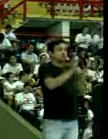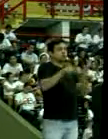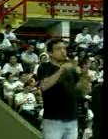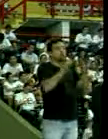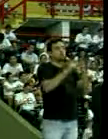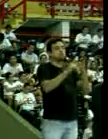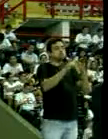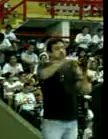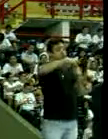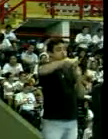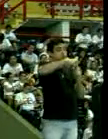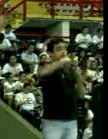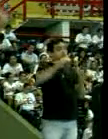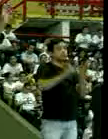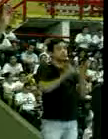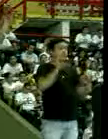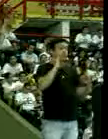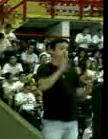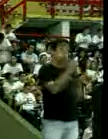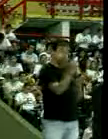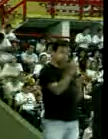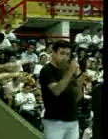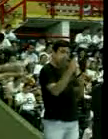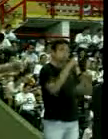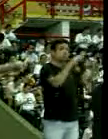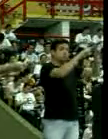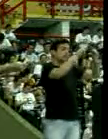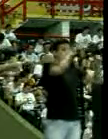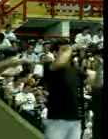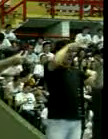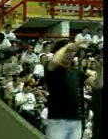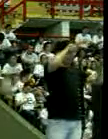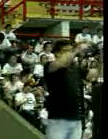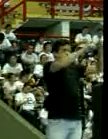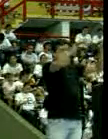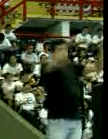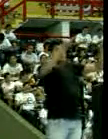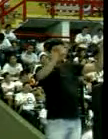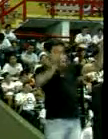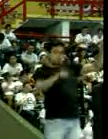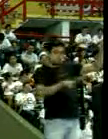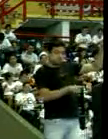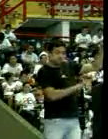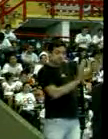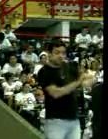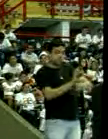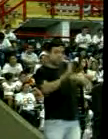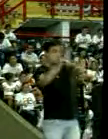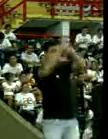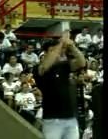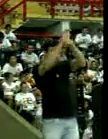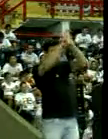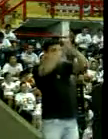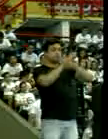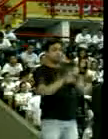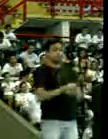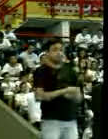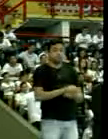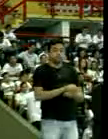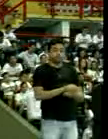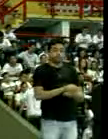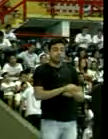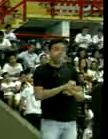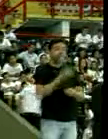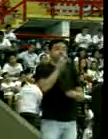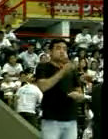um pedaço de Goiás. A Amazônia se espalha em várias regiões. Qual